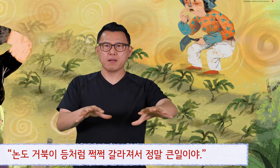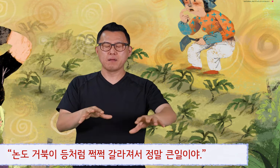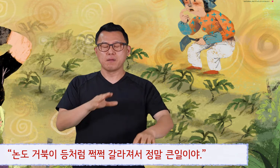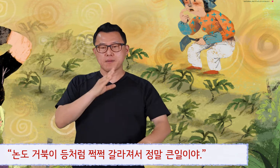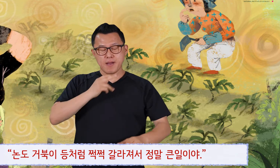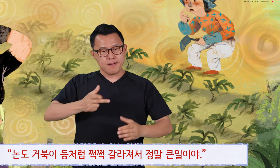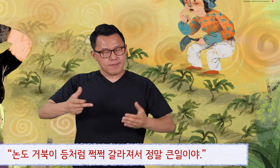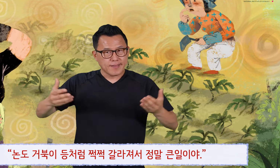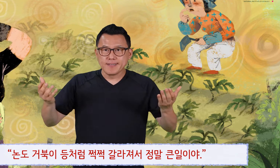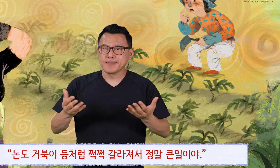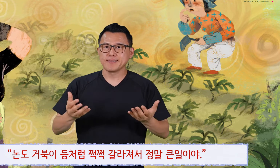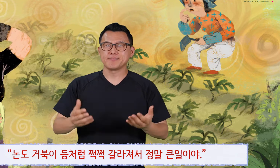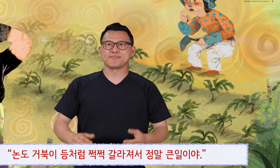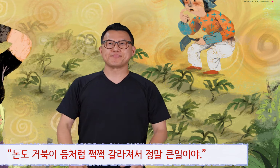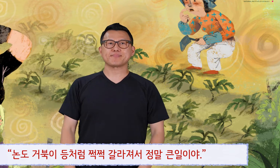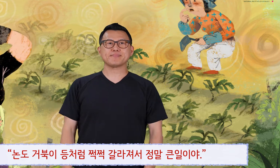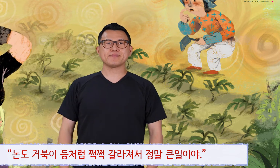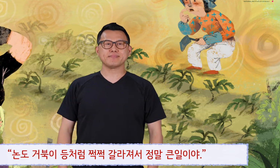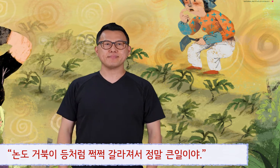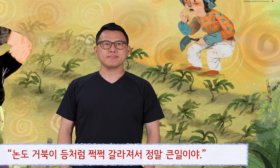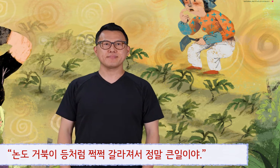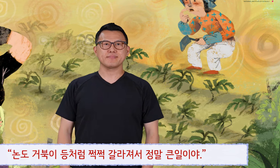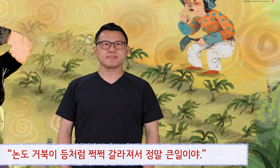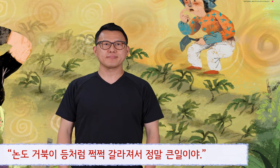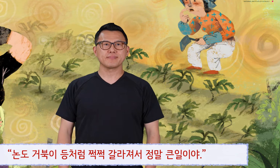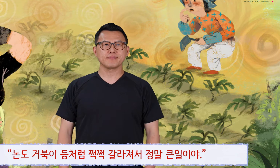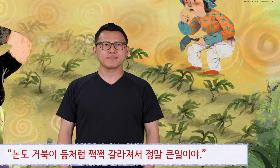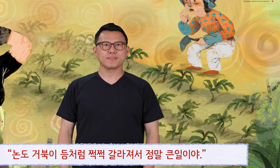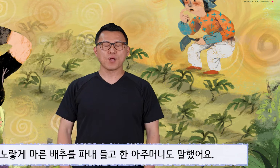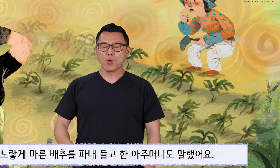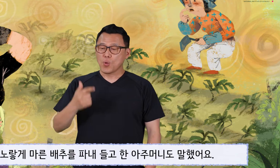쪽쪽 갈라져서 정말 큰일이야.